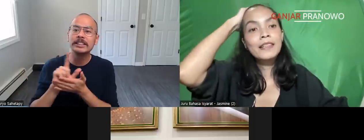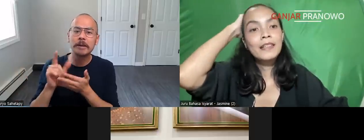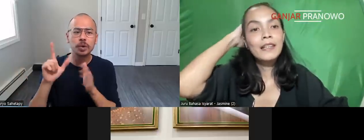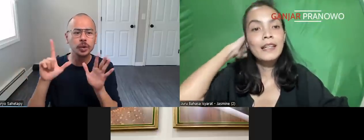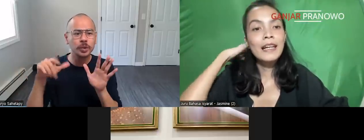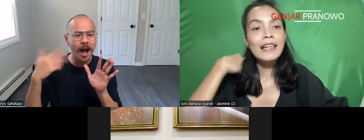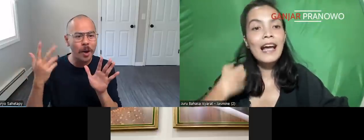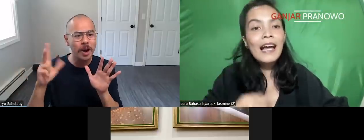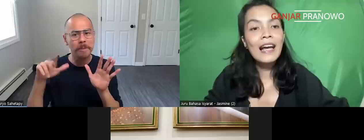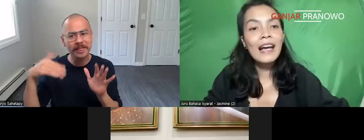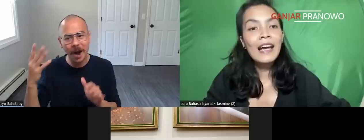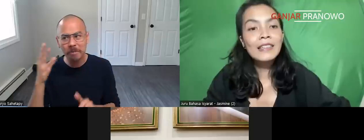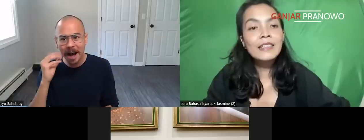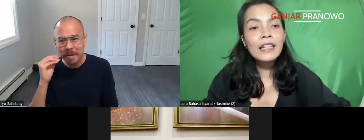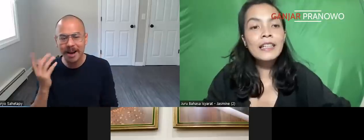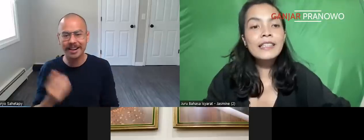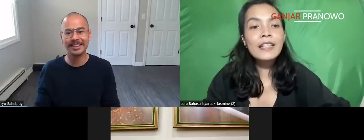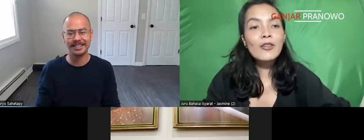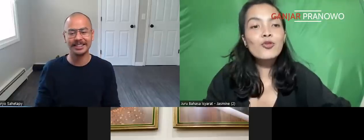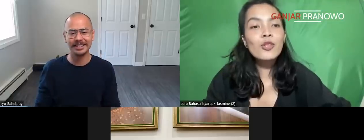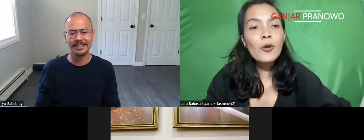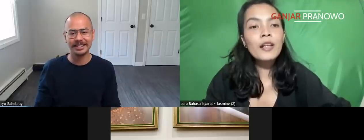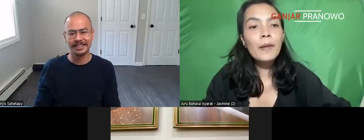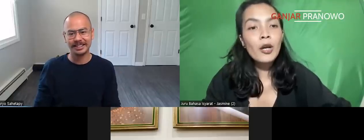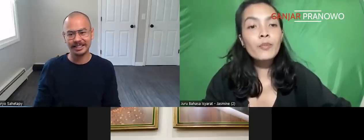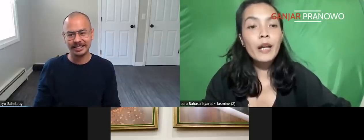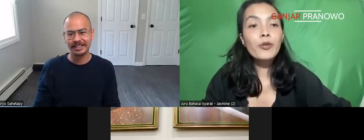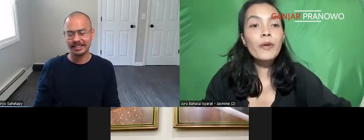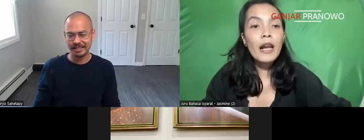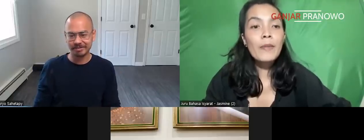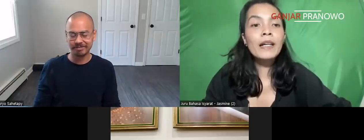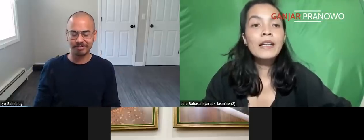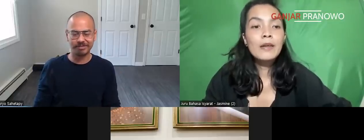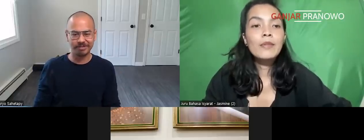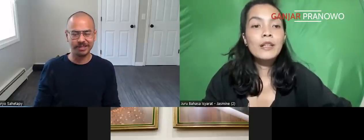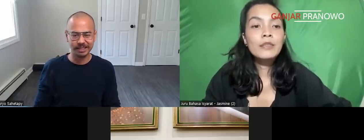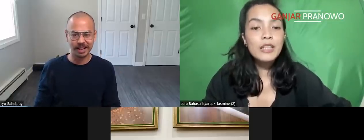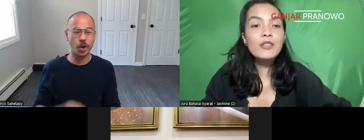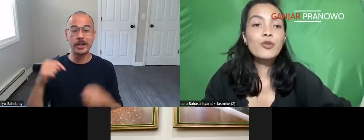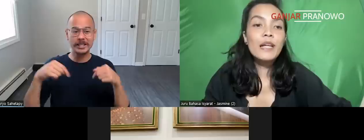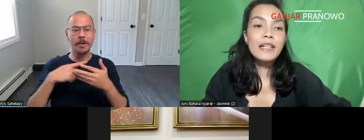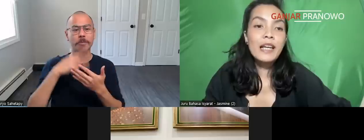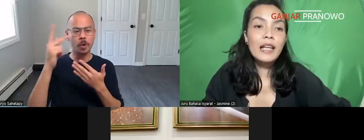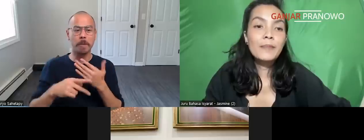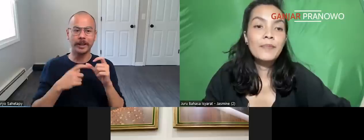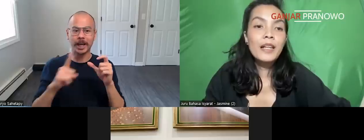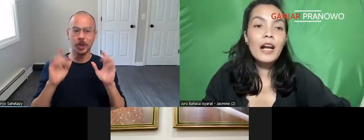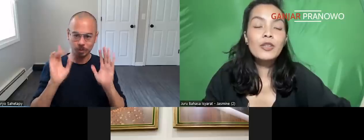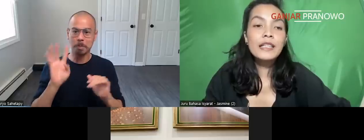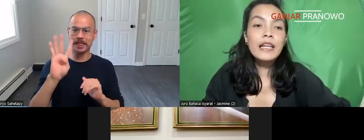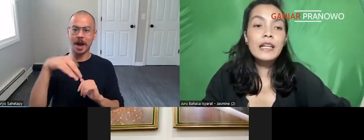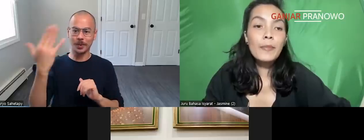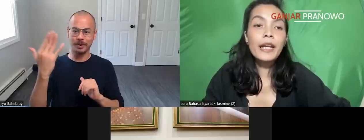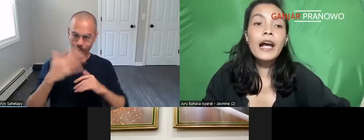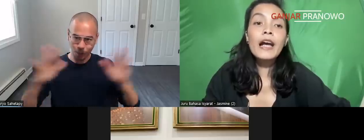harinya Nah jadi sekitar 7 tahun 8 tahun mereka punya pengalaman ee menjadi Jur bahasa isyarat Nah